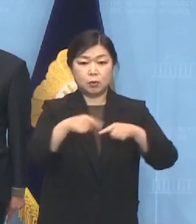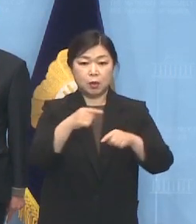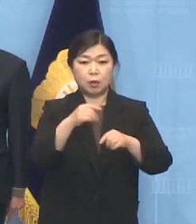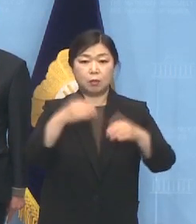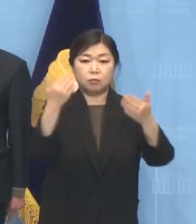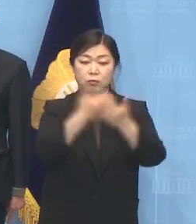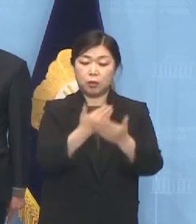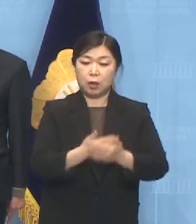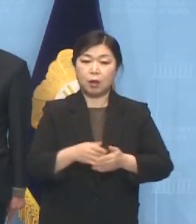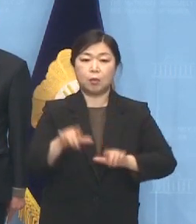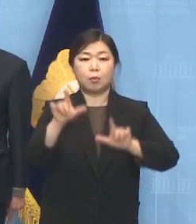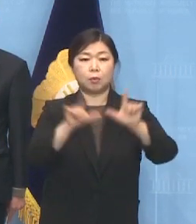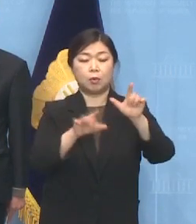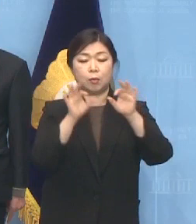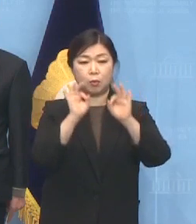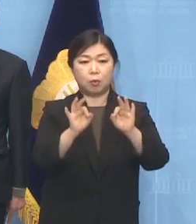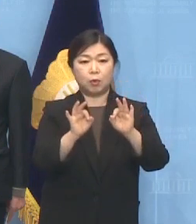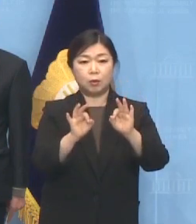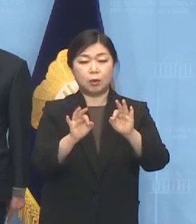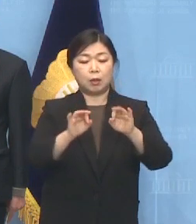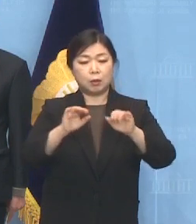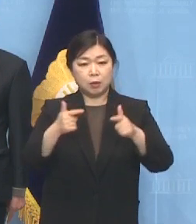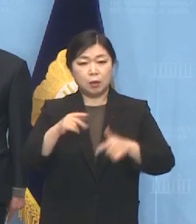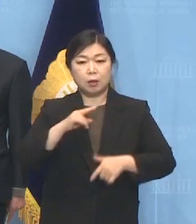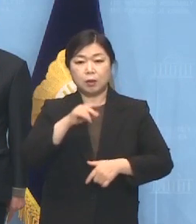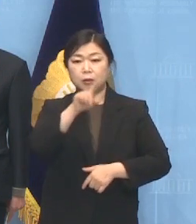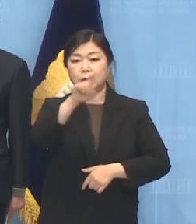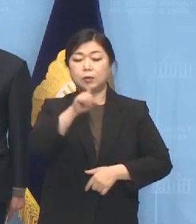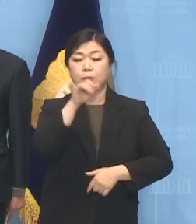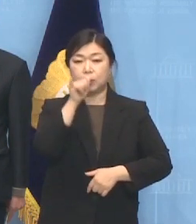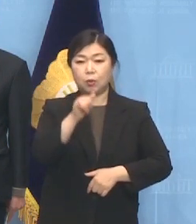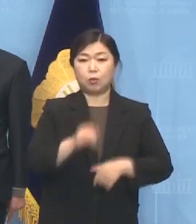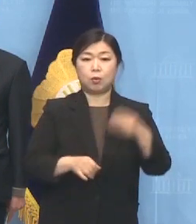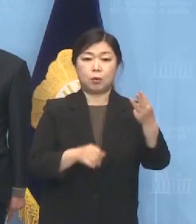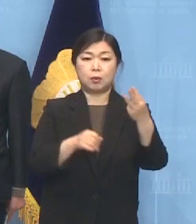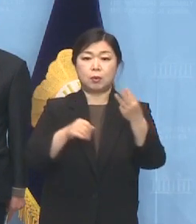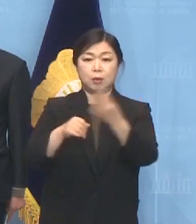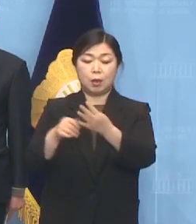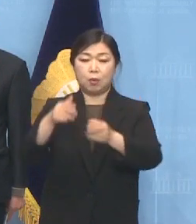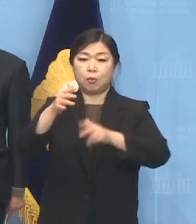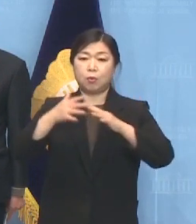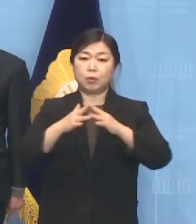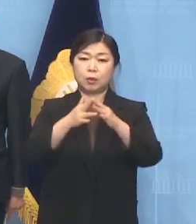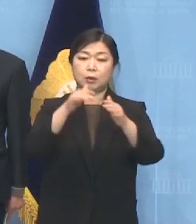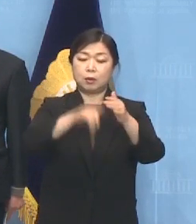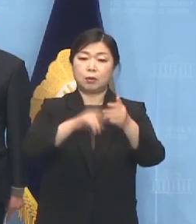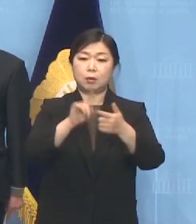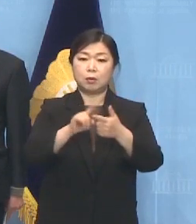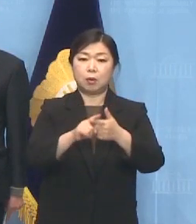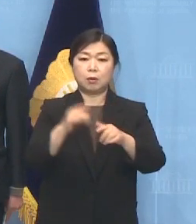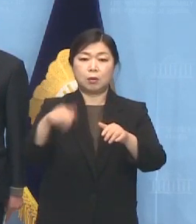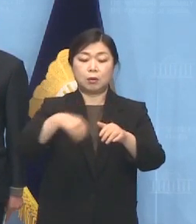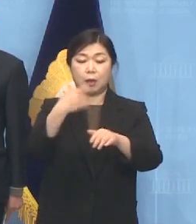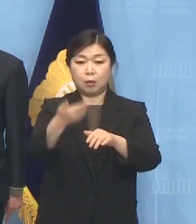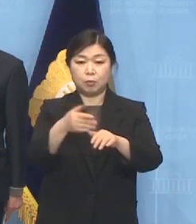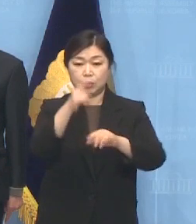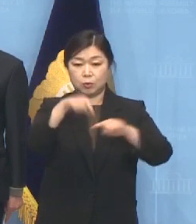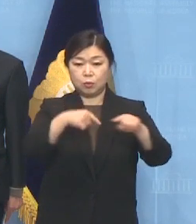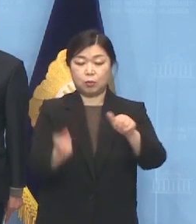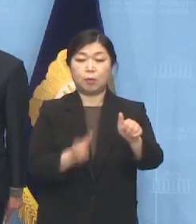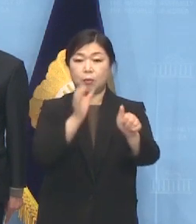것이 아니냐 신앙을 3 4 5 기 결정 여부를 다음 정부 차기 정부 m 이름 거 아니냐 라고 하는